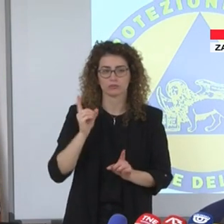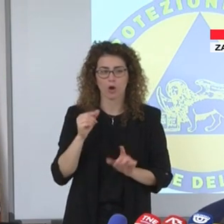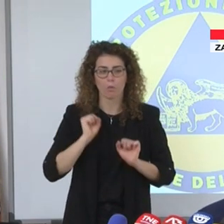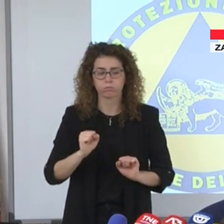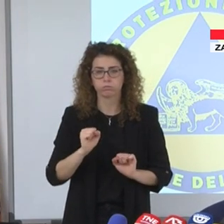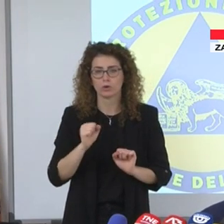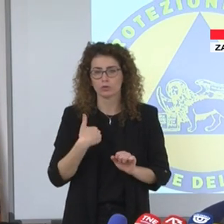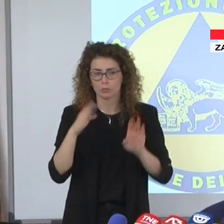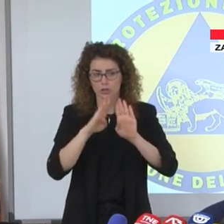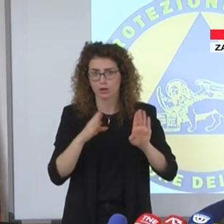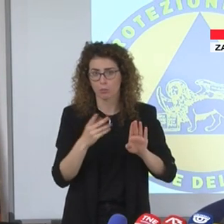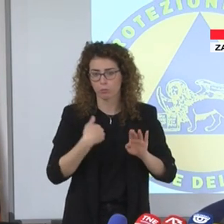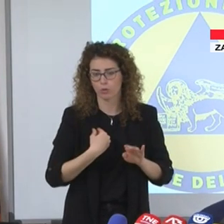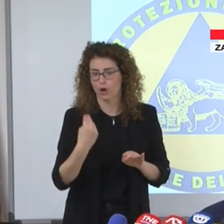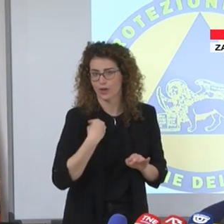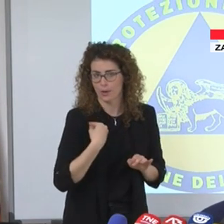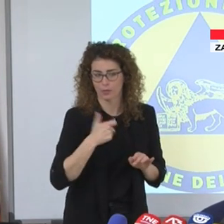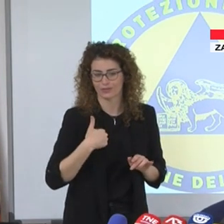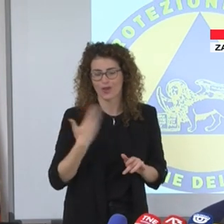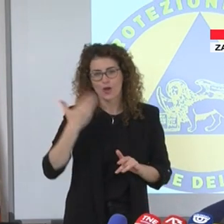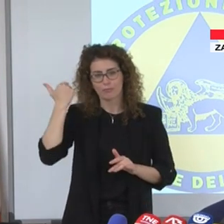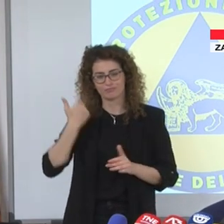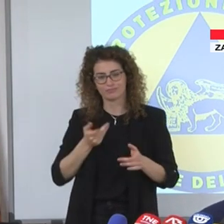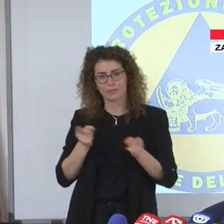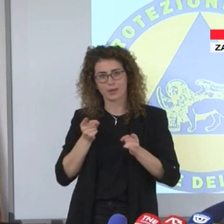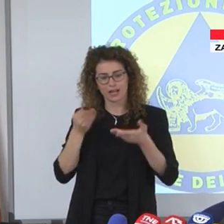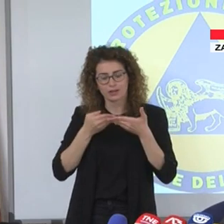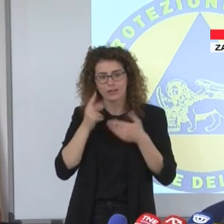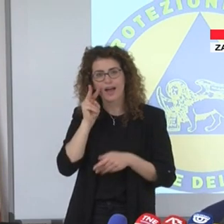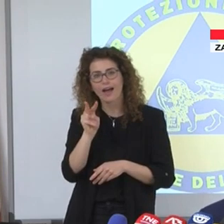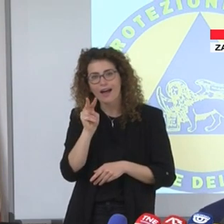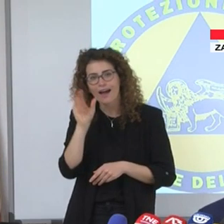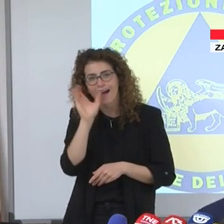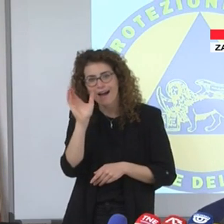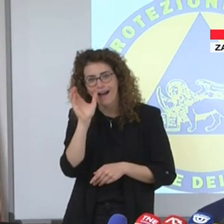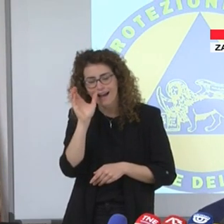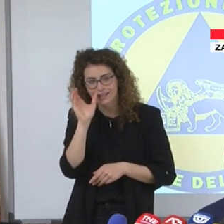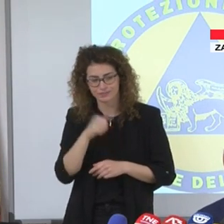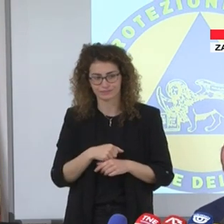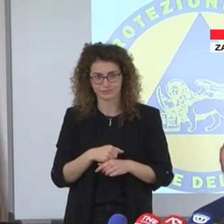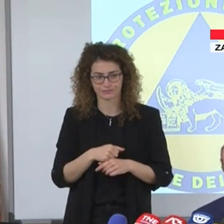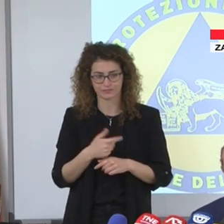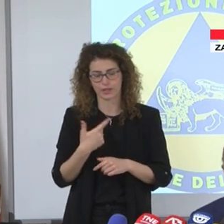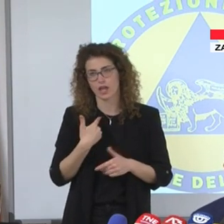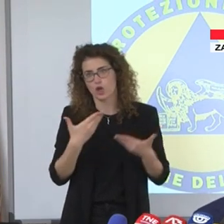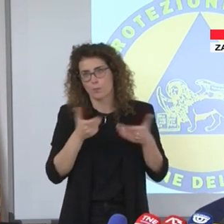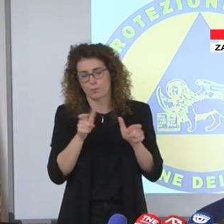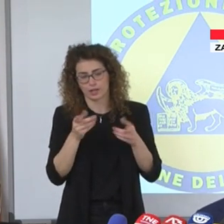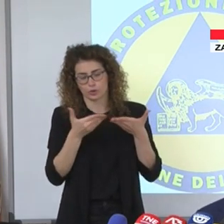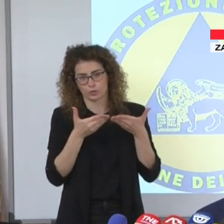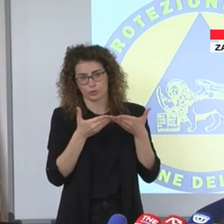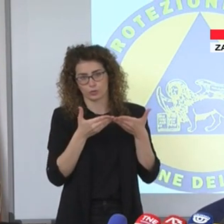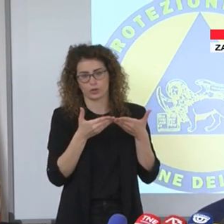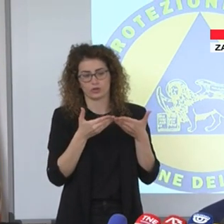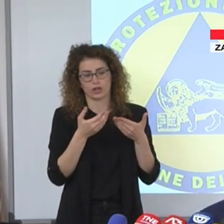interrogato sui suoi spettacoli, perché fin da studente me li guardavo, no? quando avevamo da studente, quando c'era